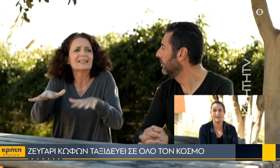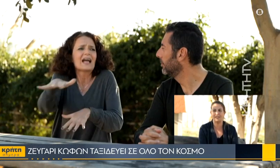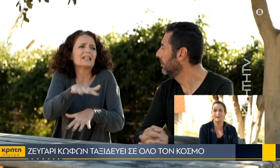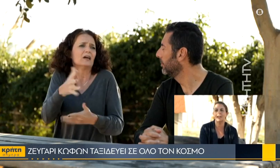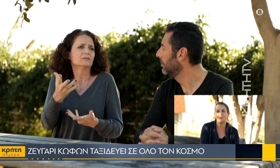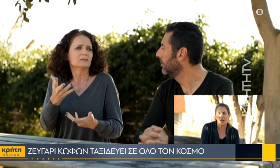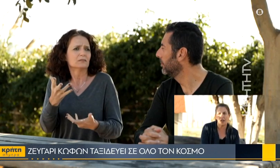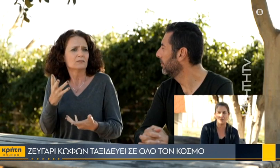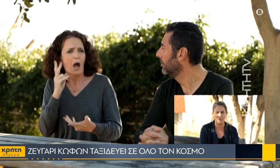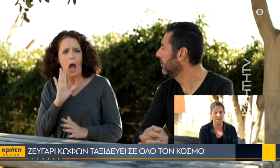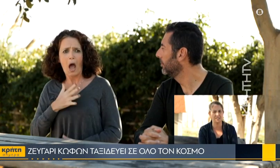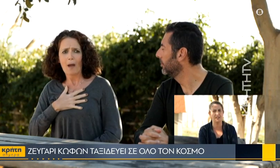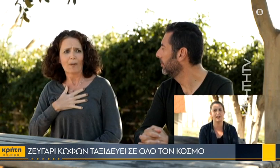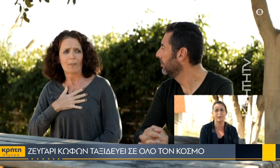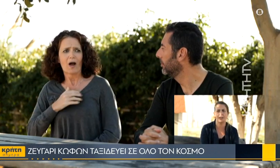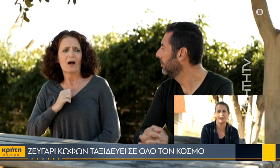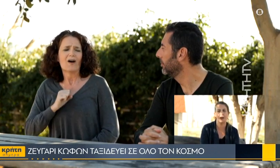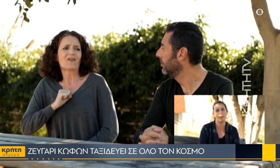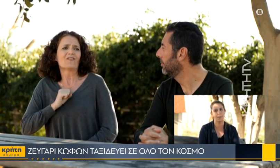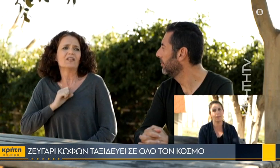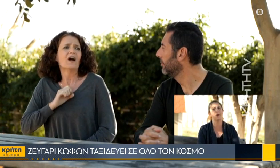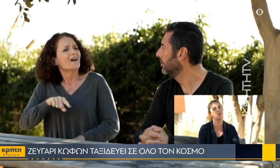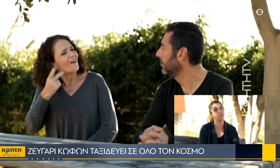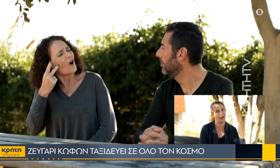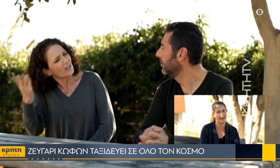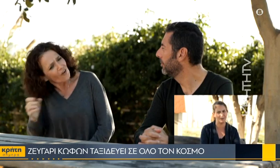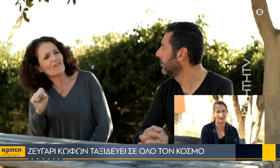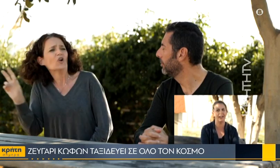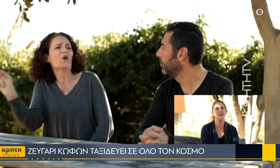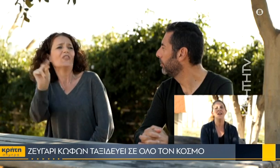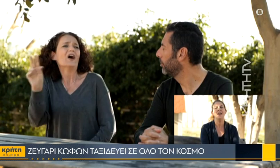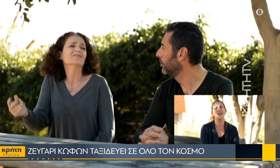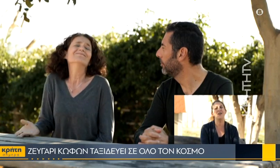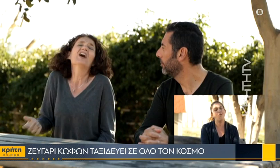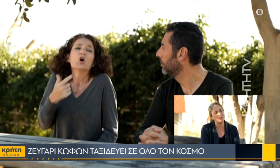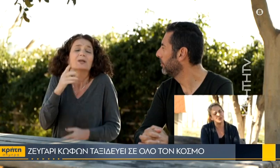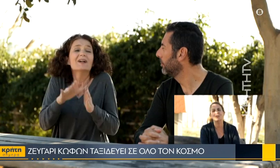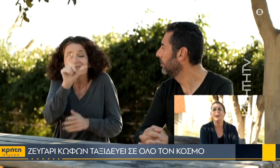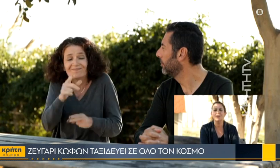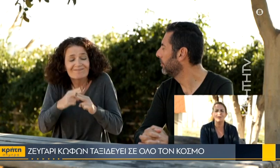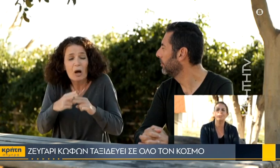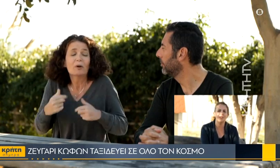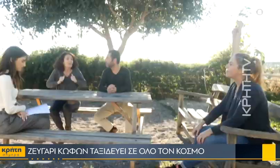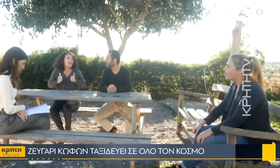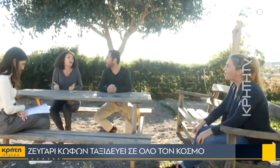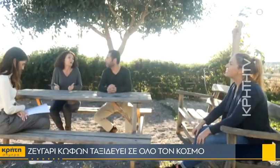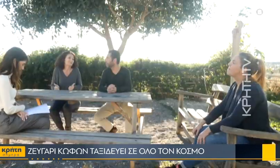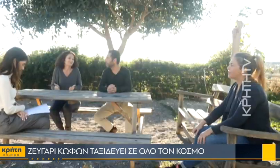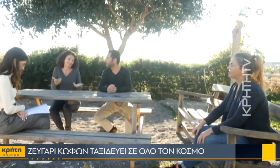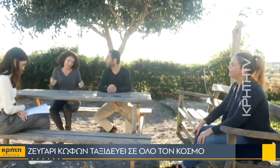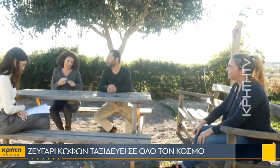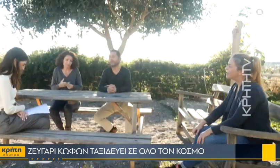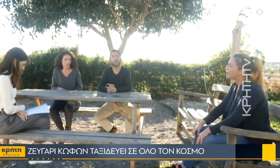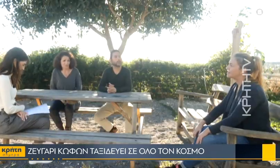τους εκπλήσει και μας λένε «Μα καλά, δεν φοβάστε, είναι επικίνδυνο, εγώ δεν θα το έκανα ποτέ». Όμως νομίζω ότι είναι απλά η